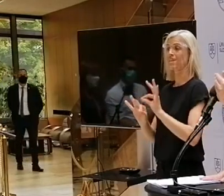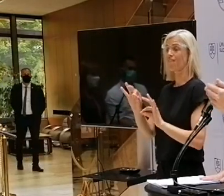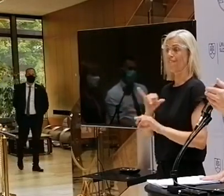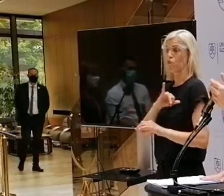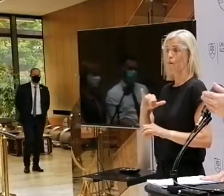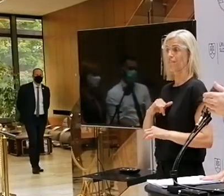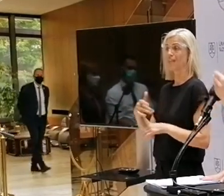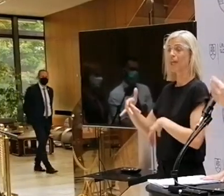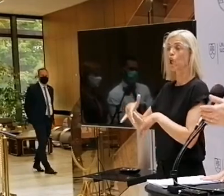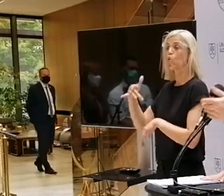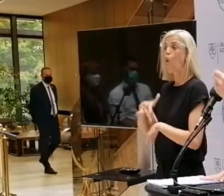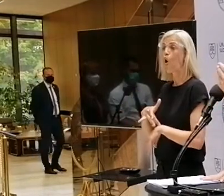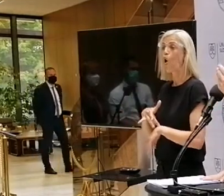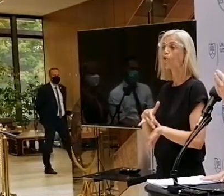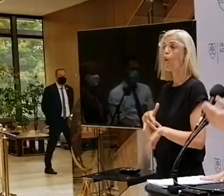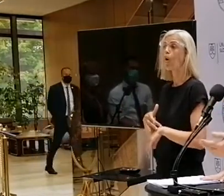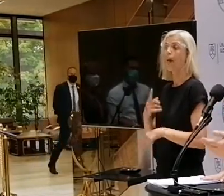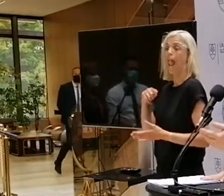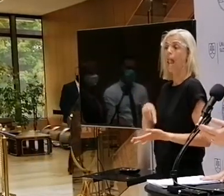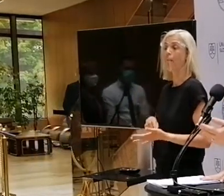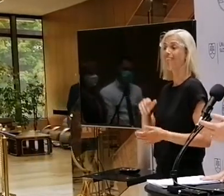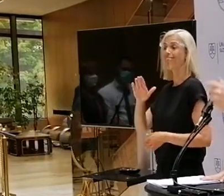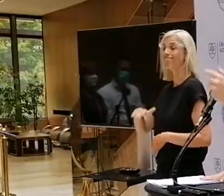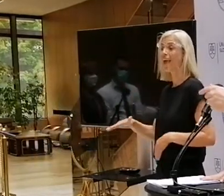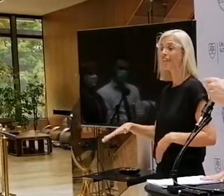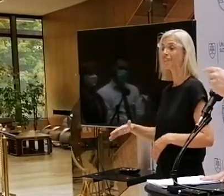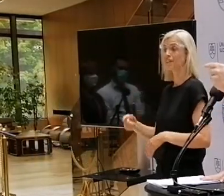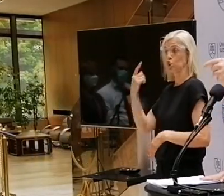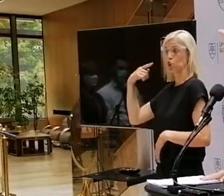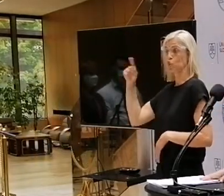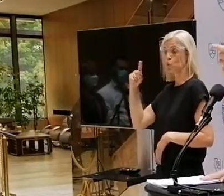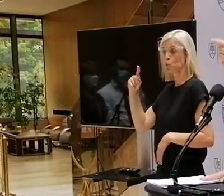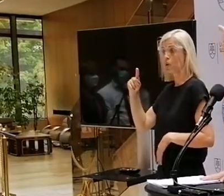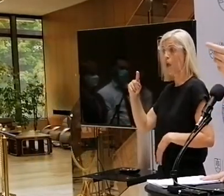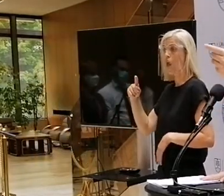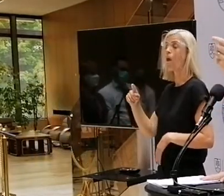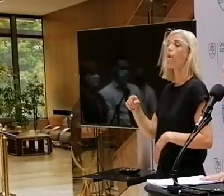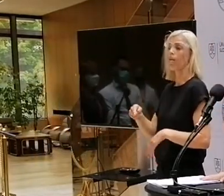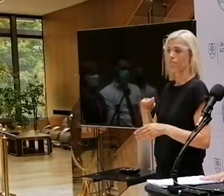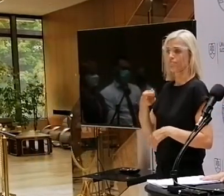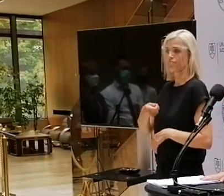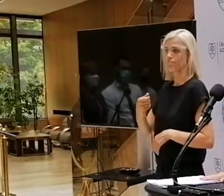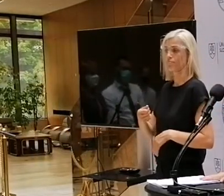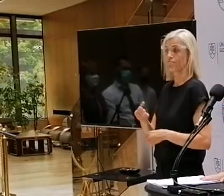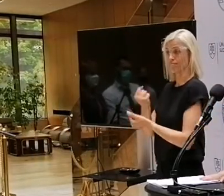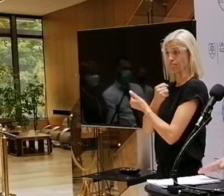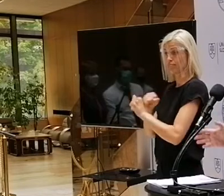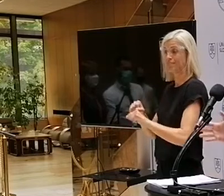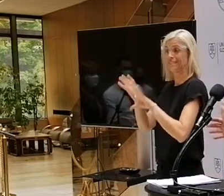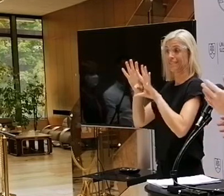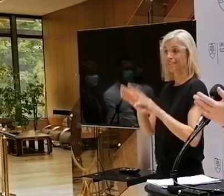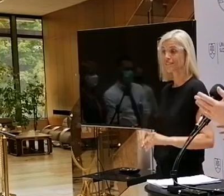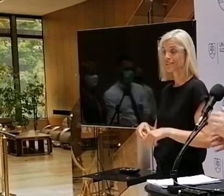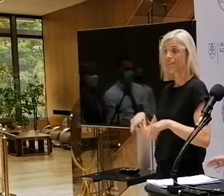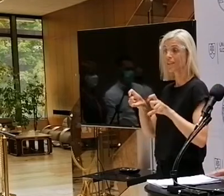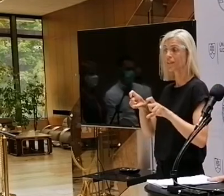vdovský dôchodok sa poberá do momentu, kým sú deti nezaopatrené. A potom znovu to poberanie sa obnoví vtedy, keď